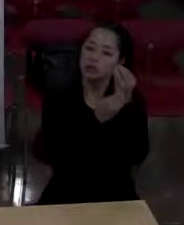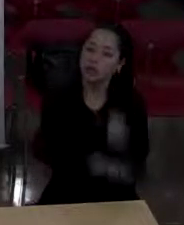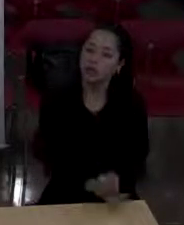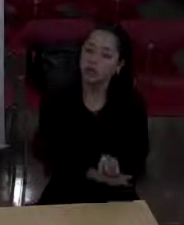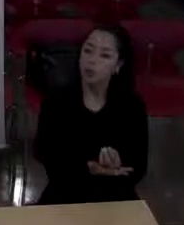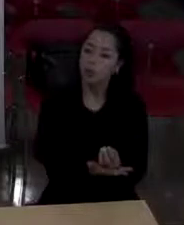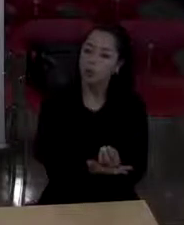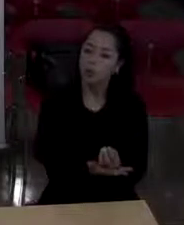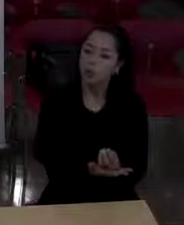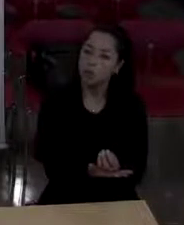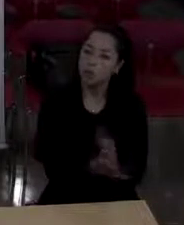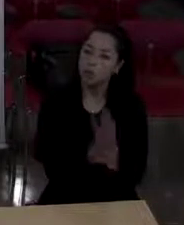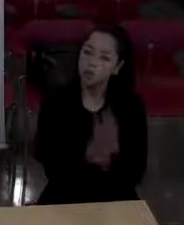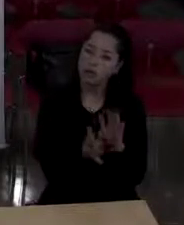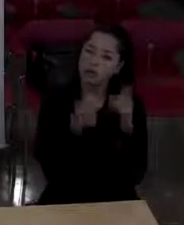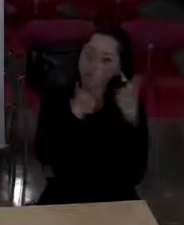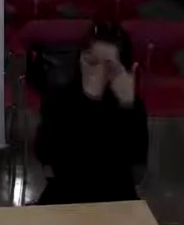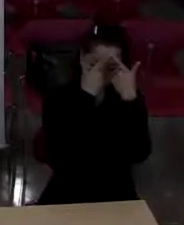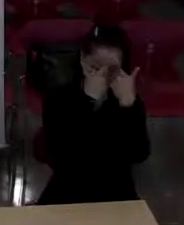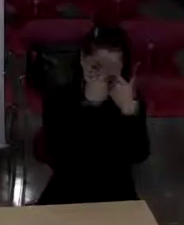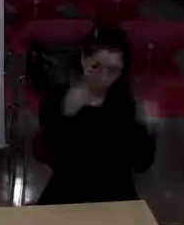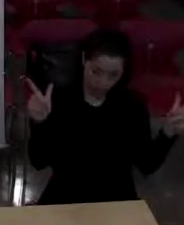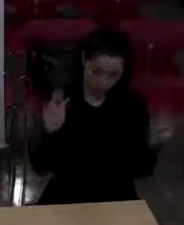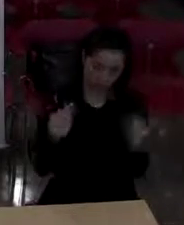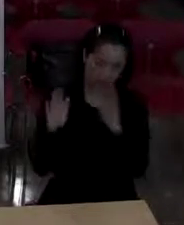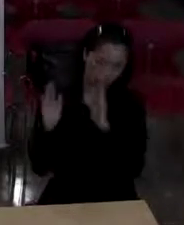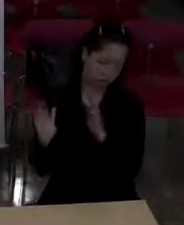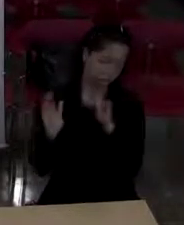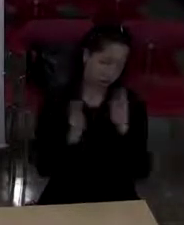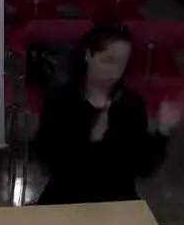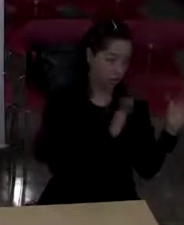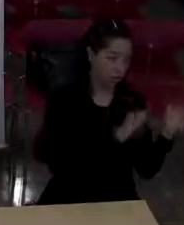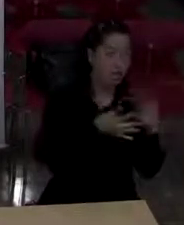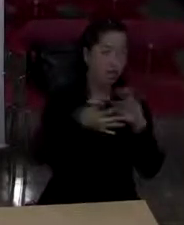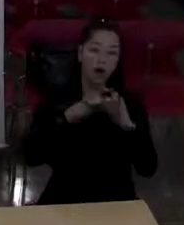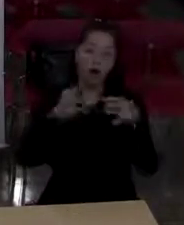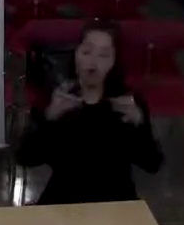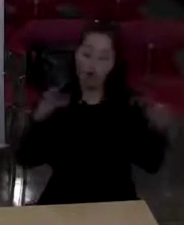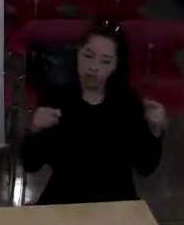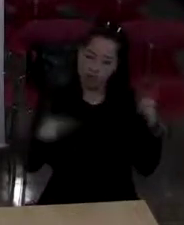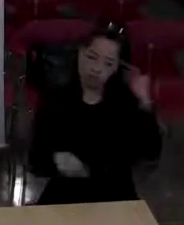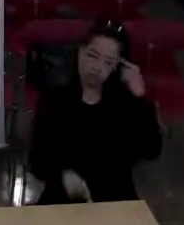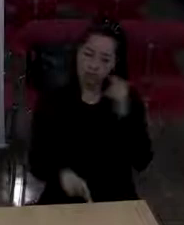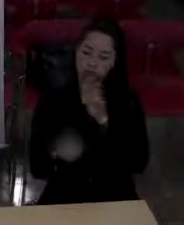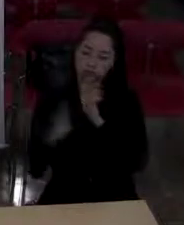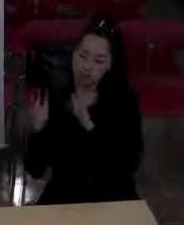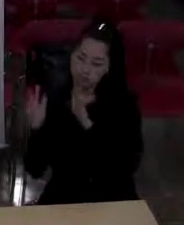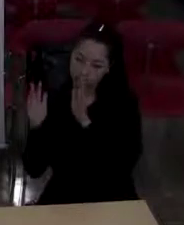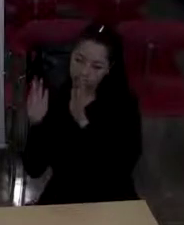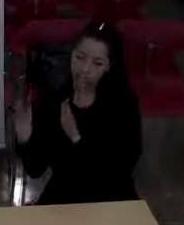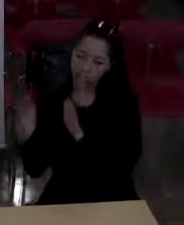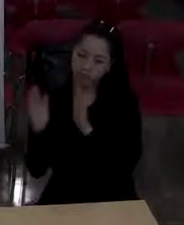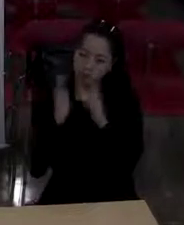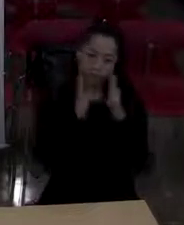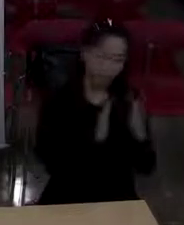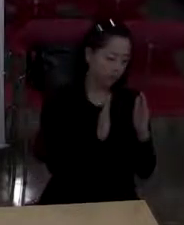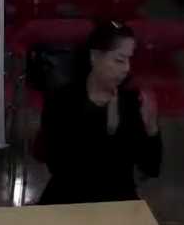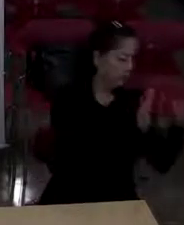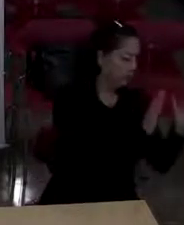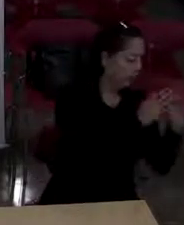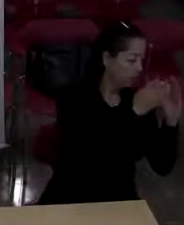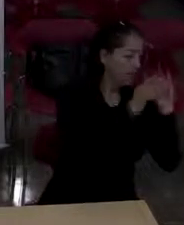sintácticas. Hacen diferenciación entre sus aspectos semánticos o de sentido y gramaticales o reglas